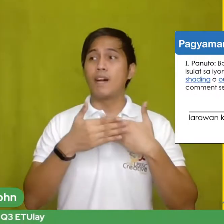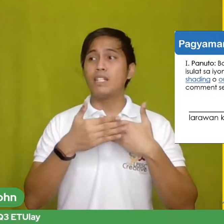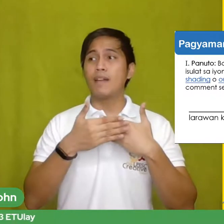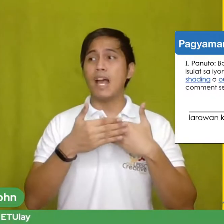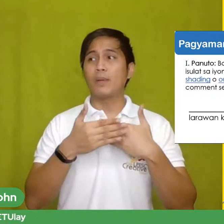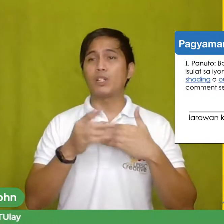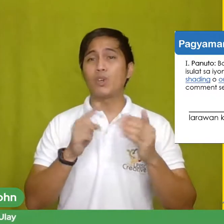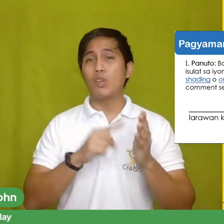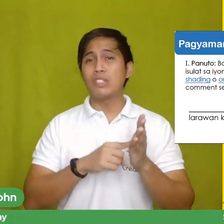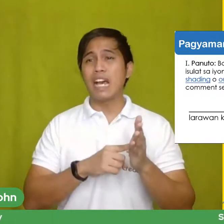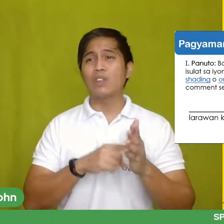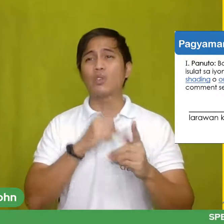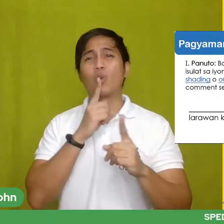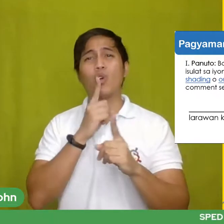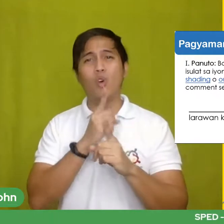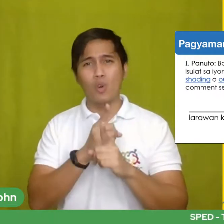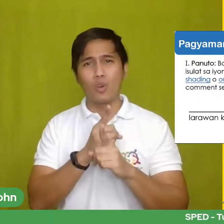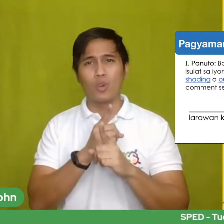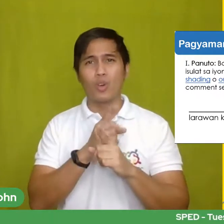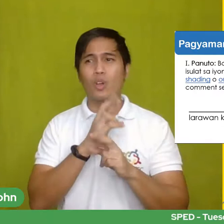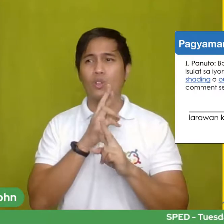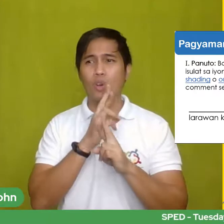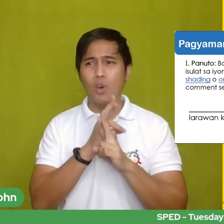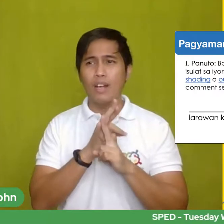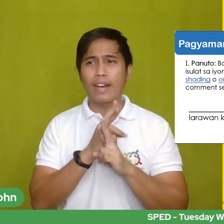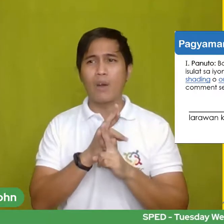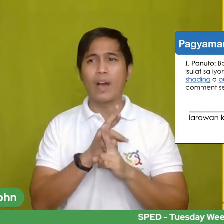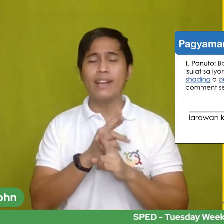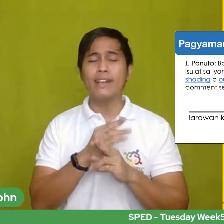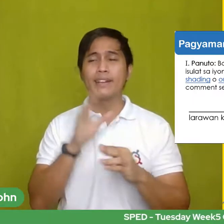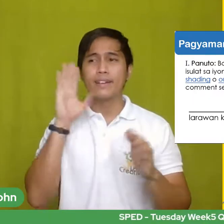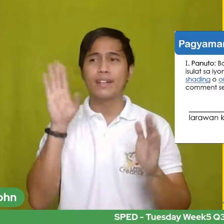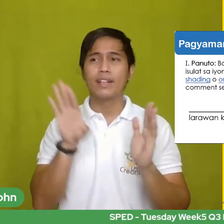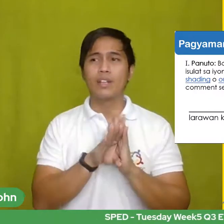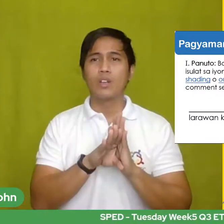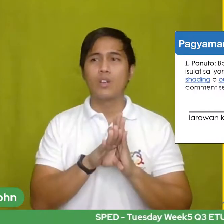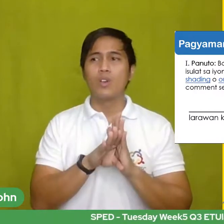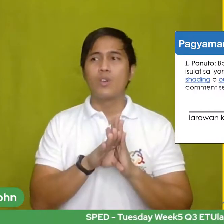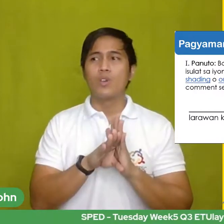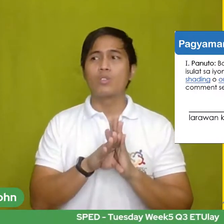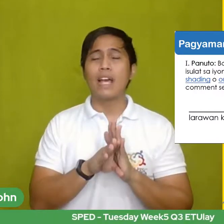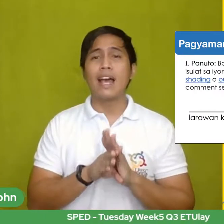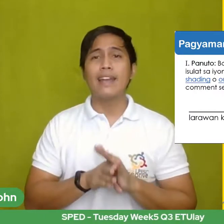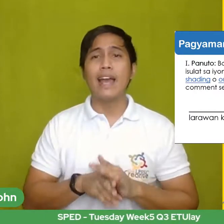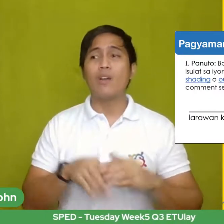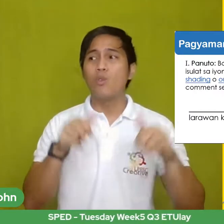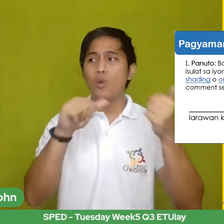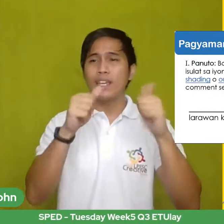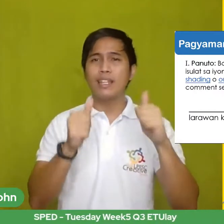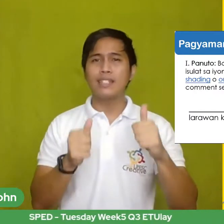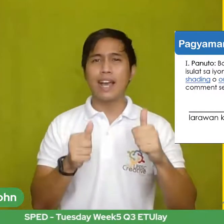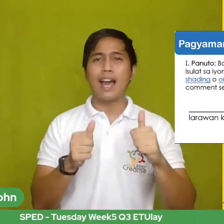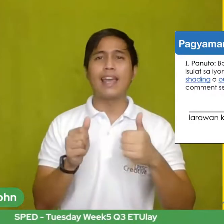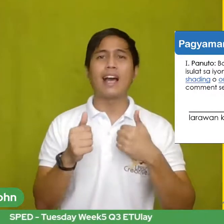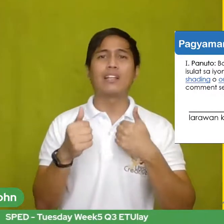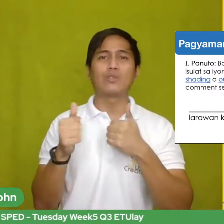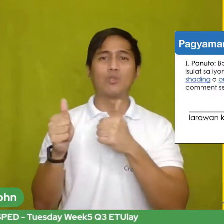Mas malapit ito sa totoong larawan kung saan ang hugis ay ang